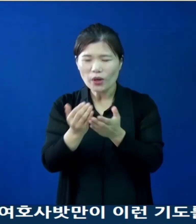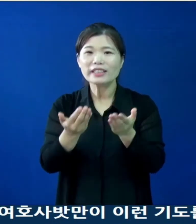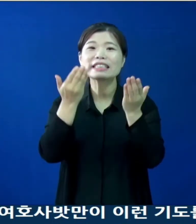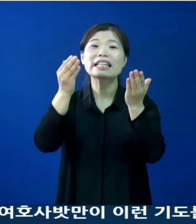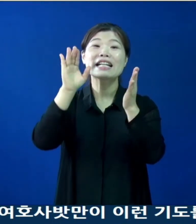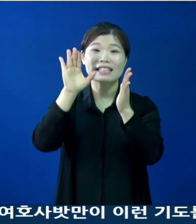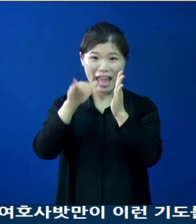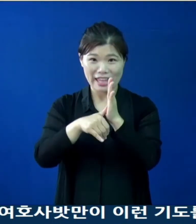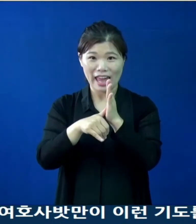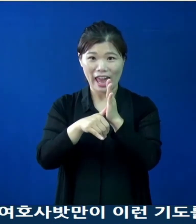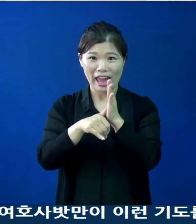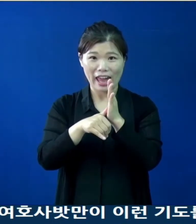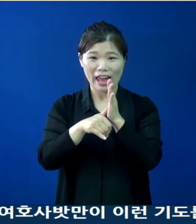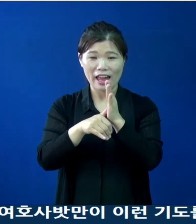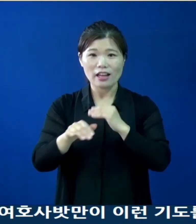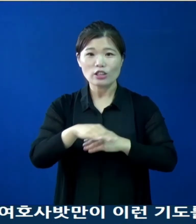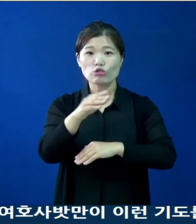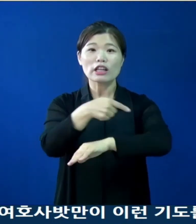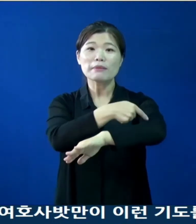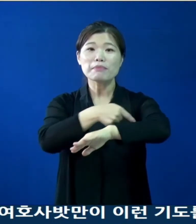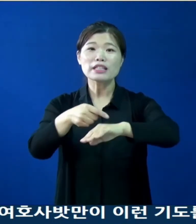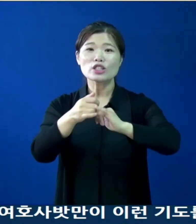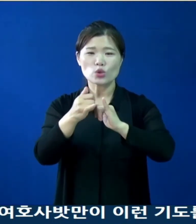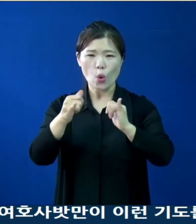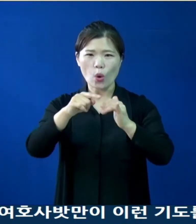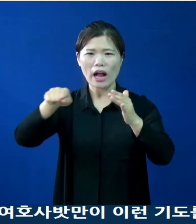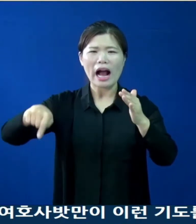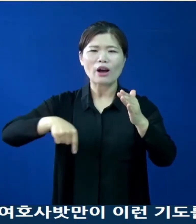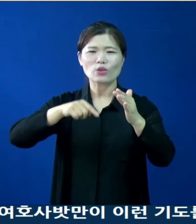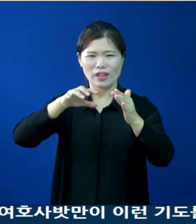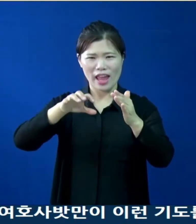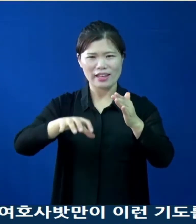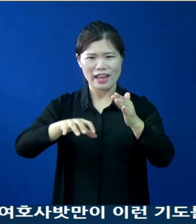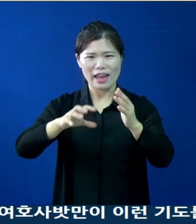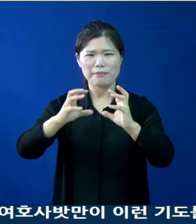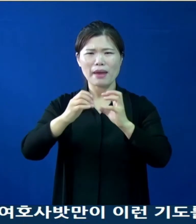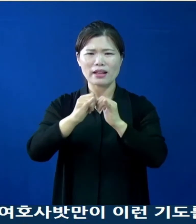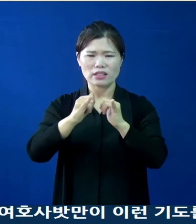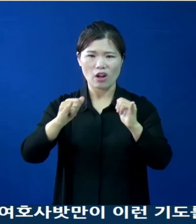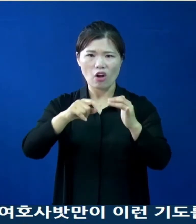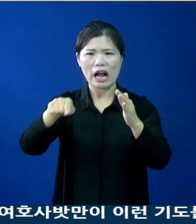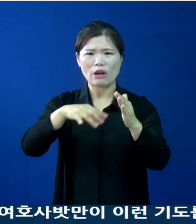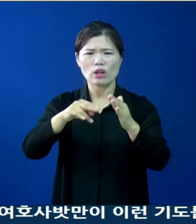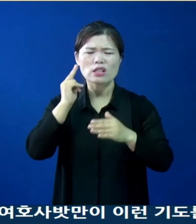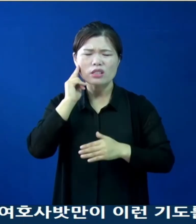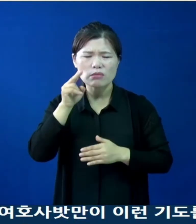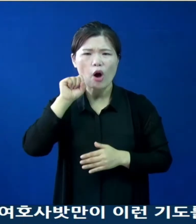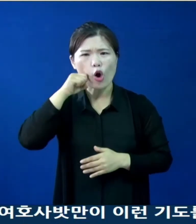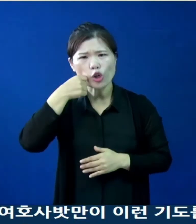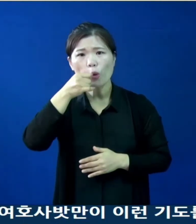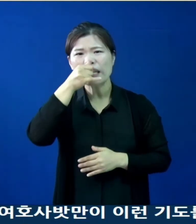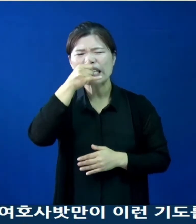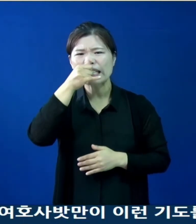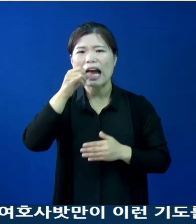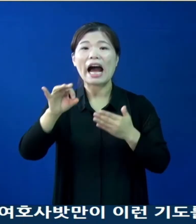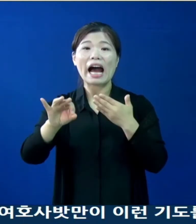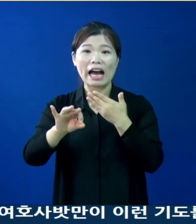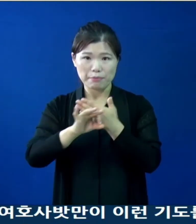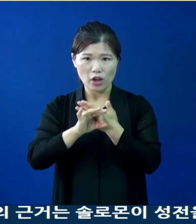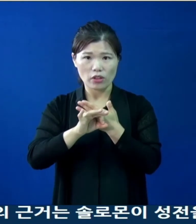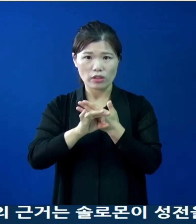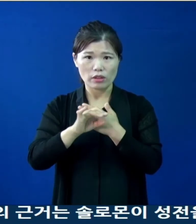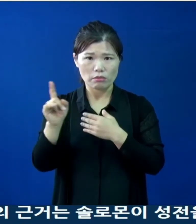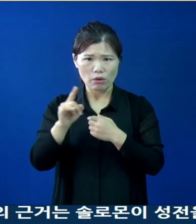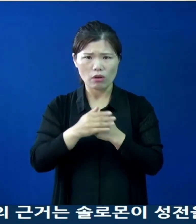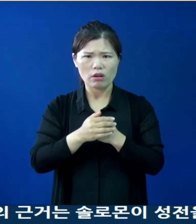그때 우리 민족 가운데, 우리 백성 가운데 심한 어려움이 있다면, 그 심한 어려움의 예로